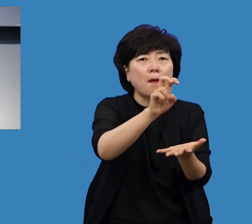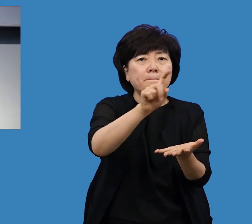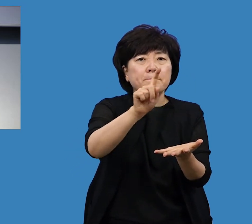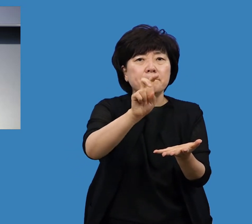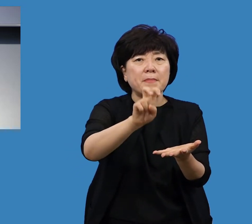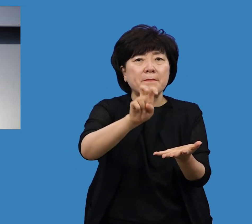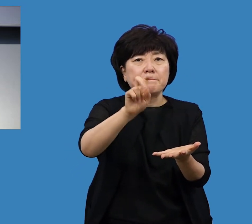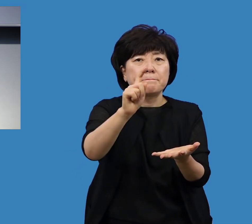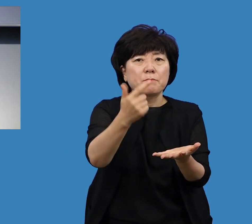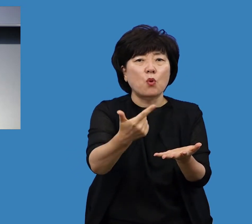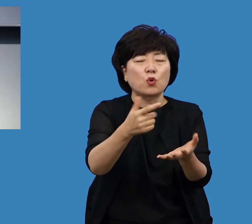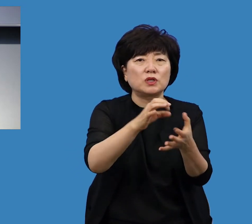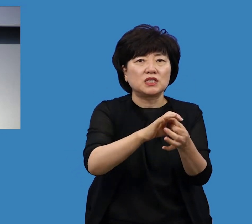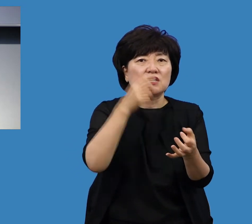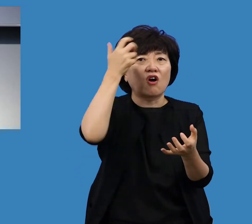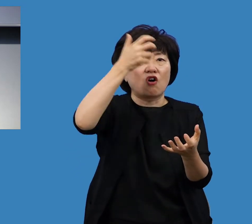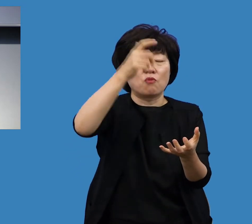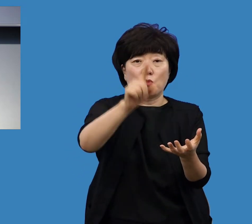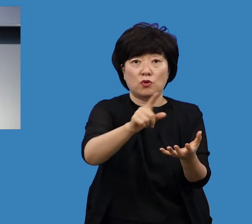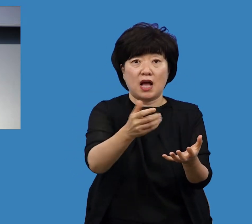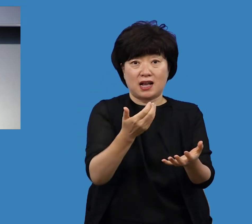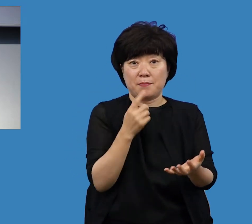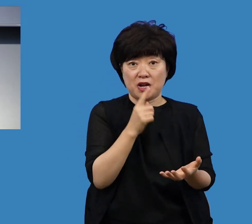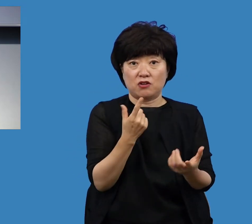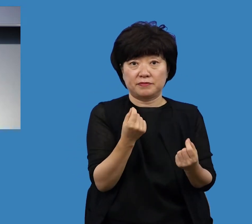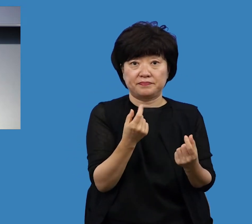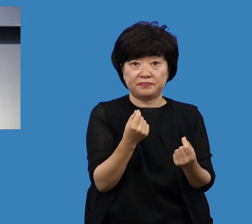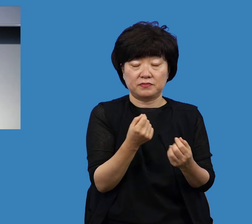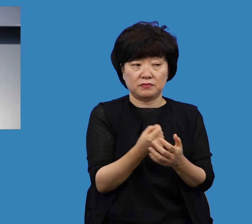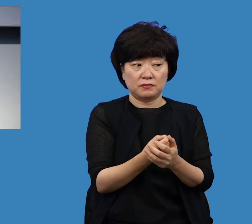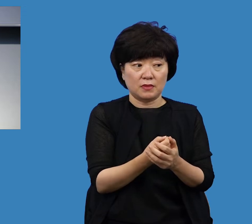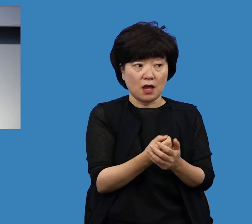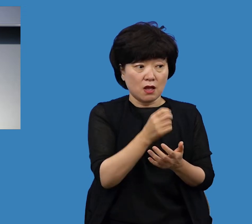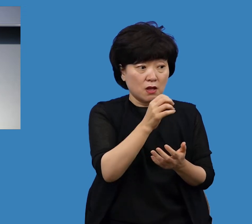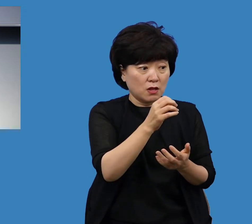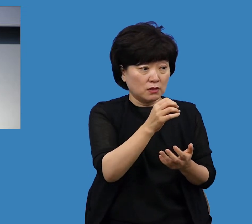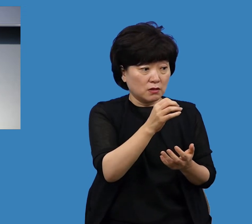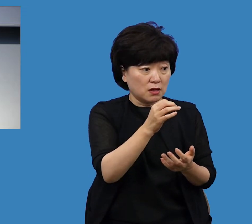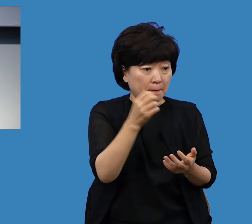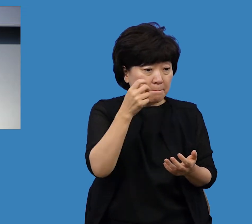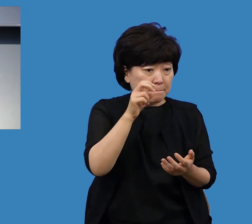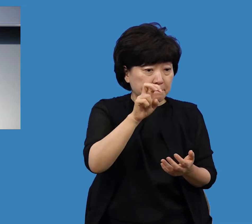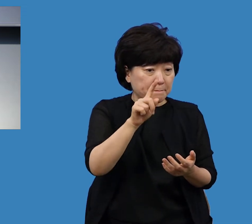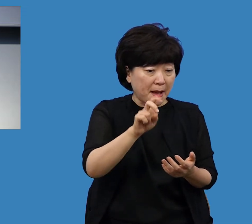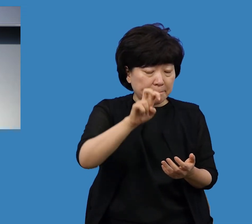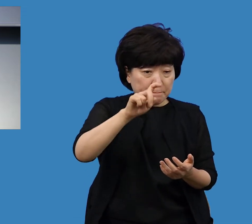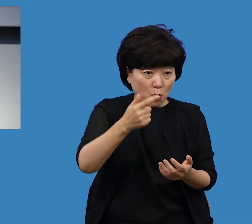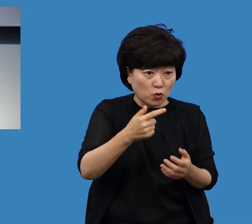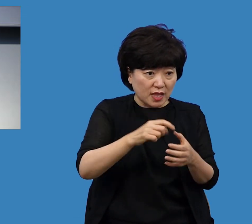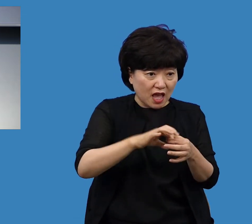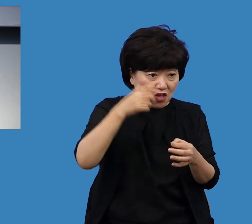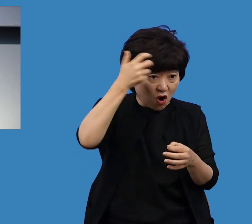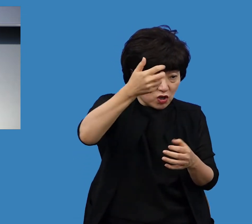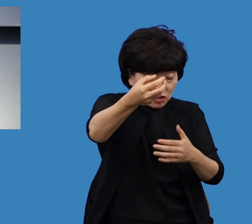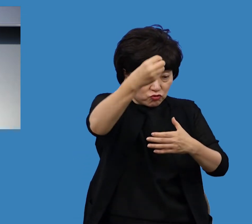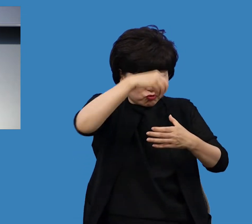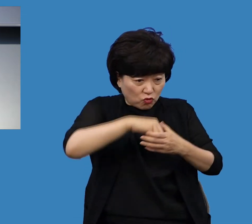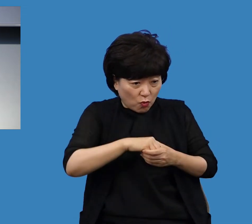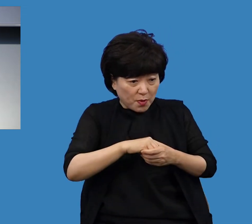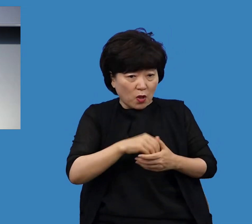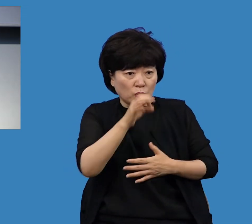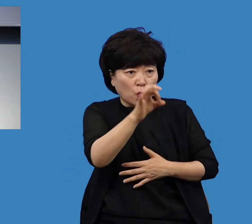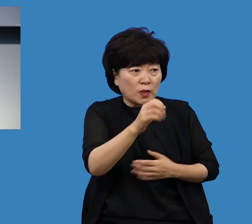영. 이 만몬의 영 앞서 말씀드렸죠. 이 만몬의 영이 우리 안에 들어오면 돈과 재물을 향한